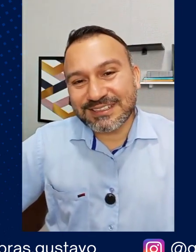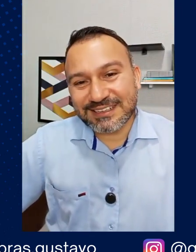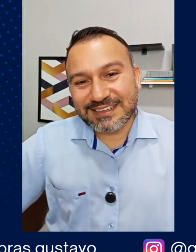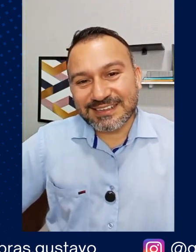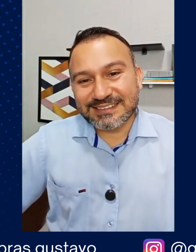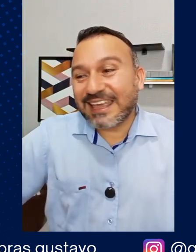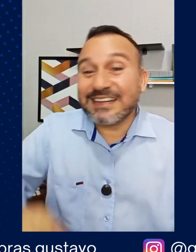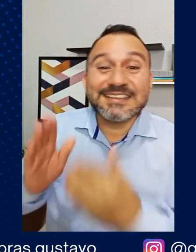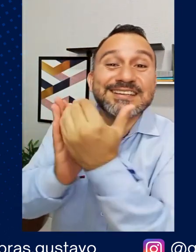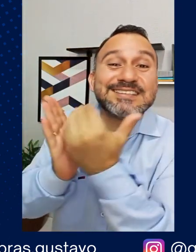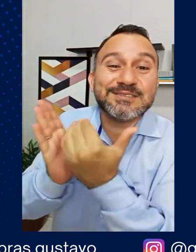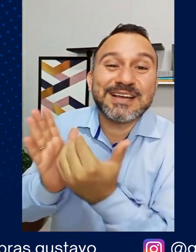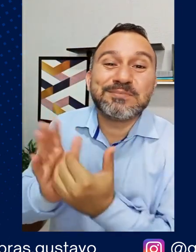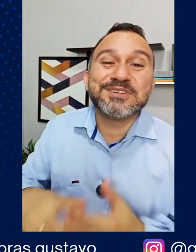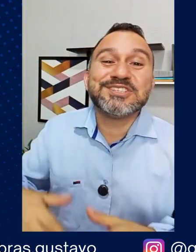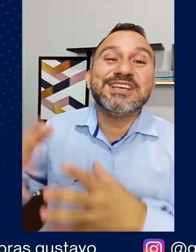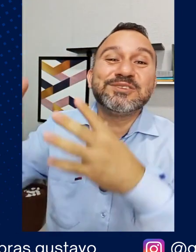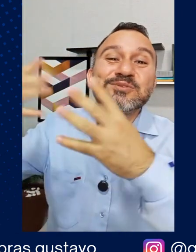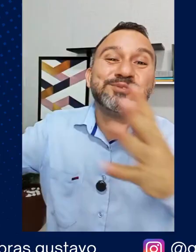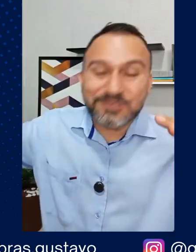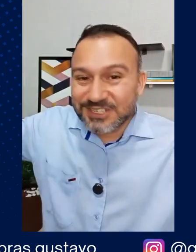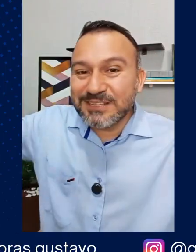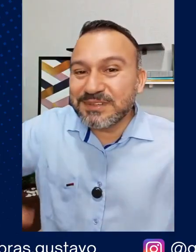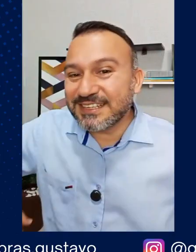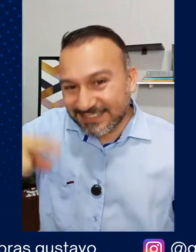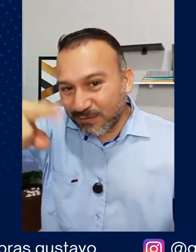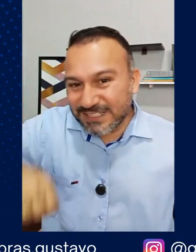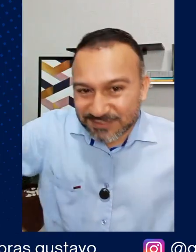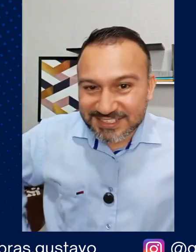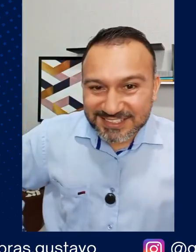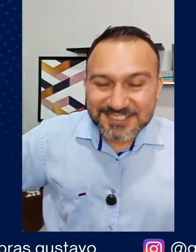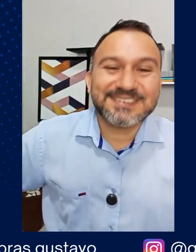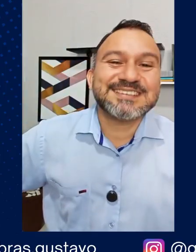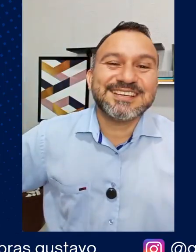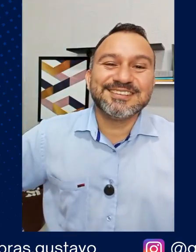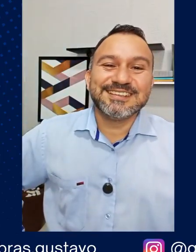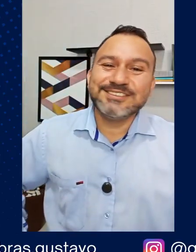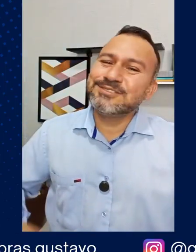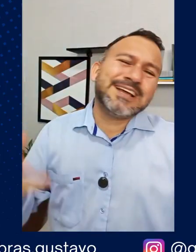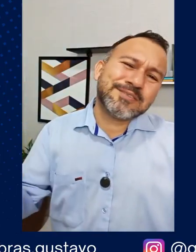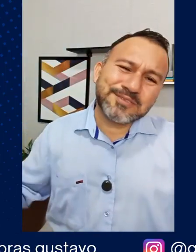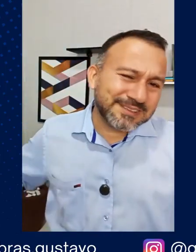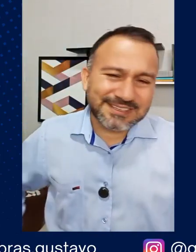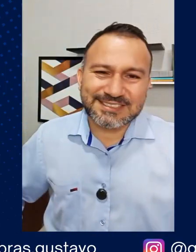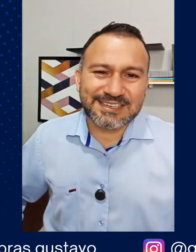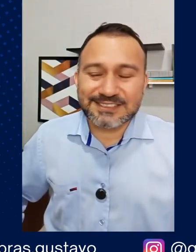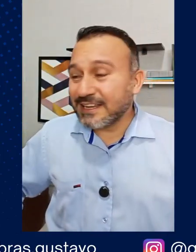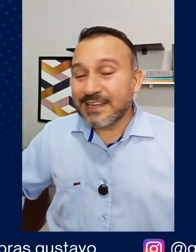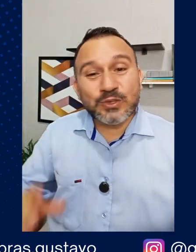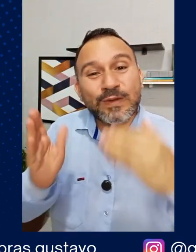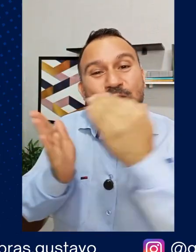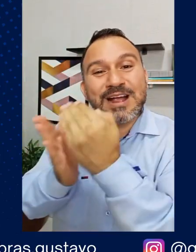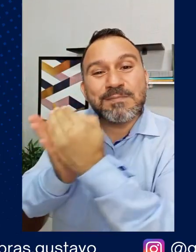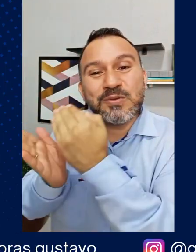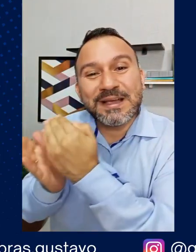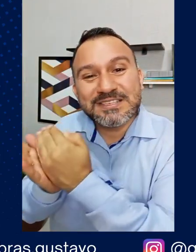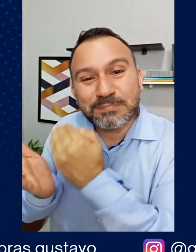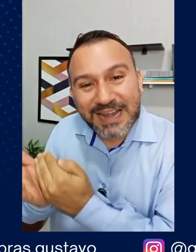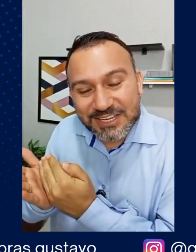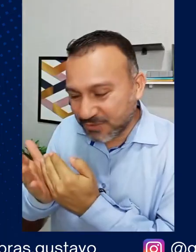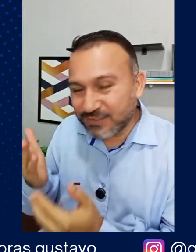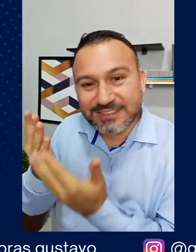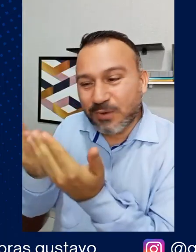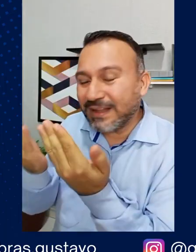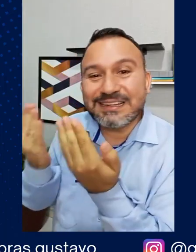que dá conta? Naquela descrição da apostila do curso de Libras que talvez você esteja fazendo. Não dá conta, gente. Não é o caminho